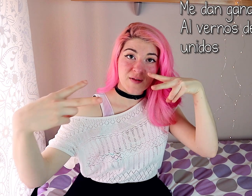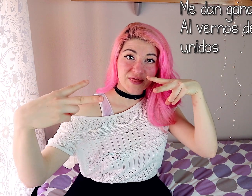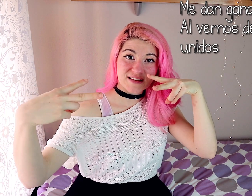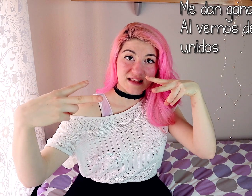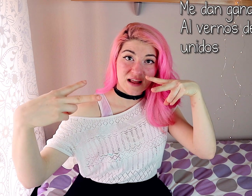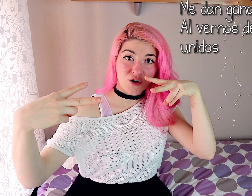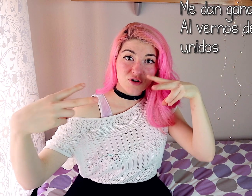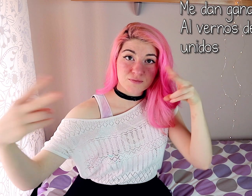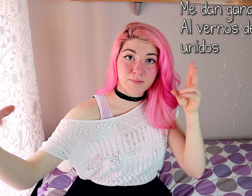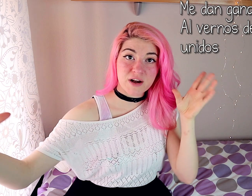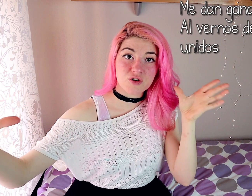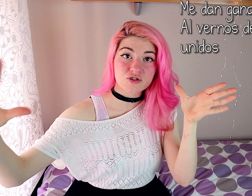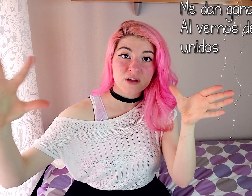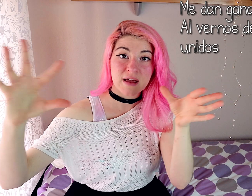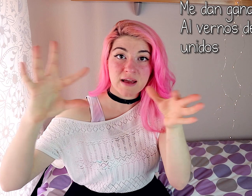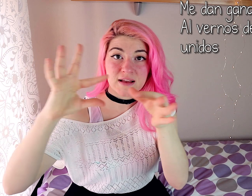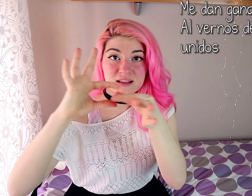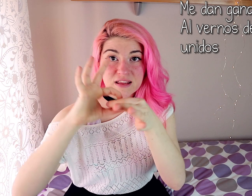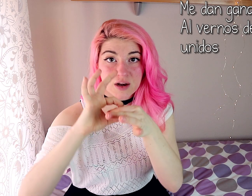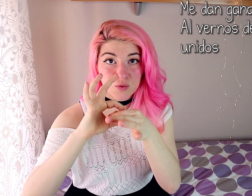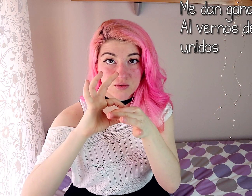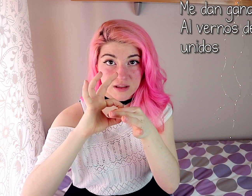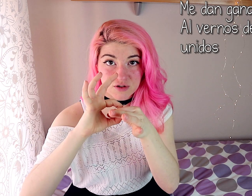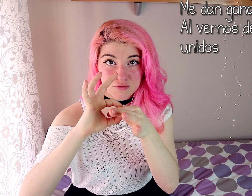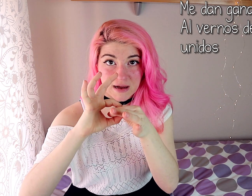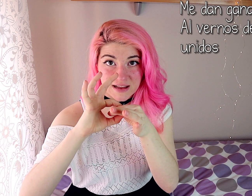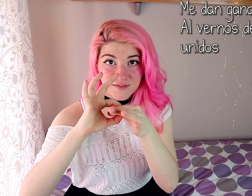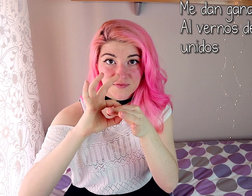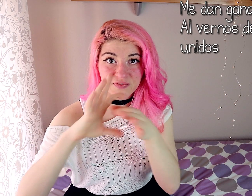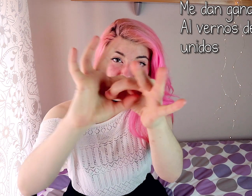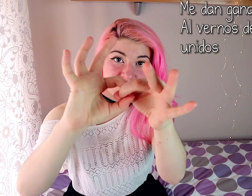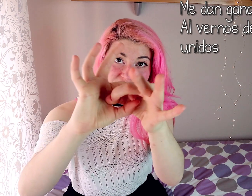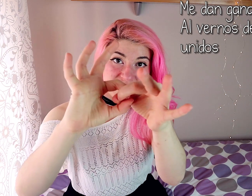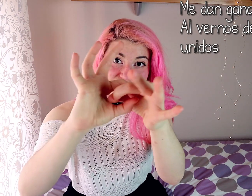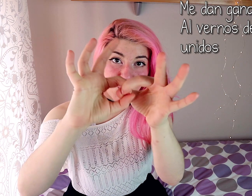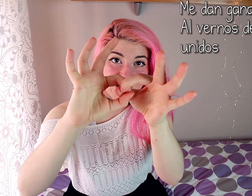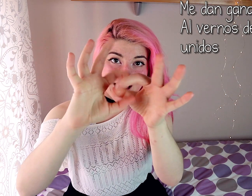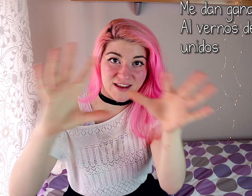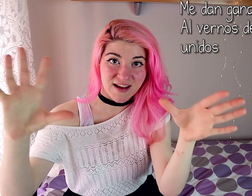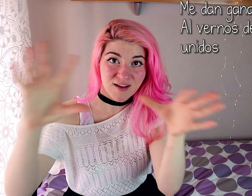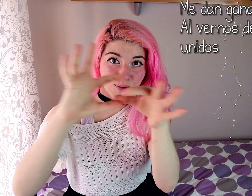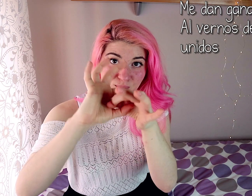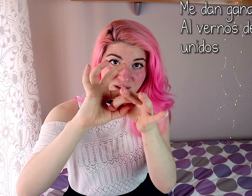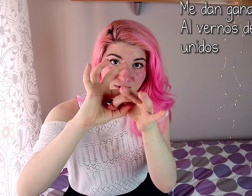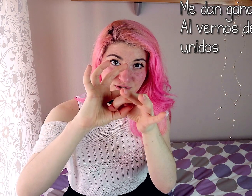desde lejos, vernos tan unidos, ¿vale? Esto es como si hicierais una cadena, unidos.